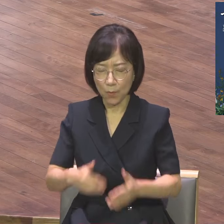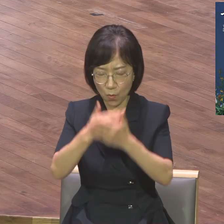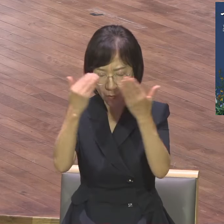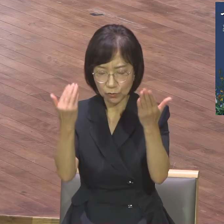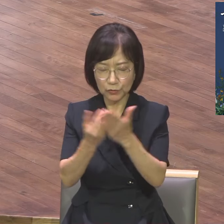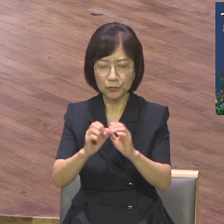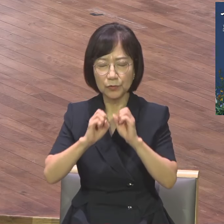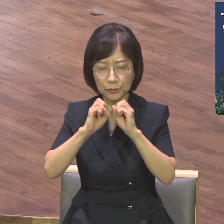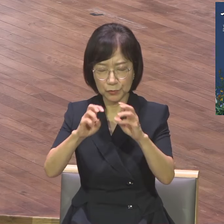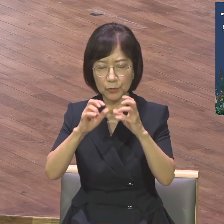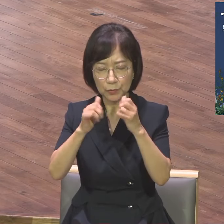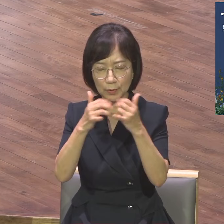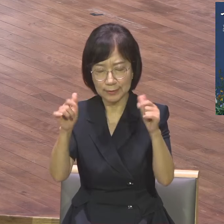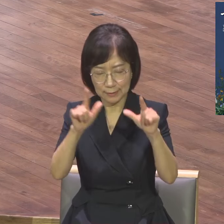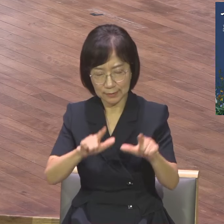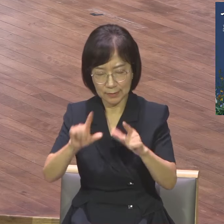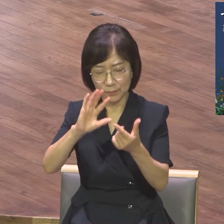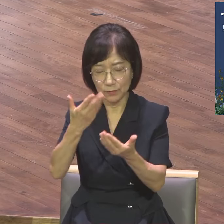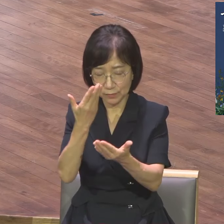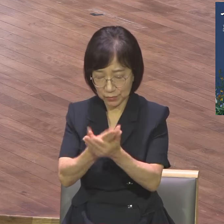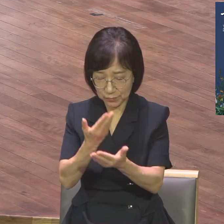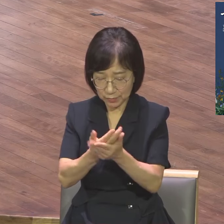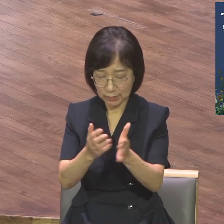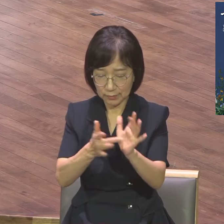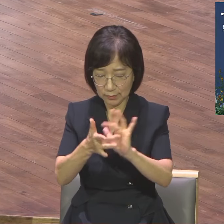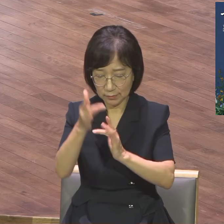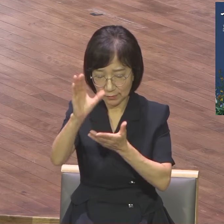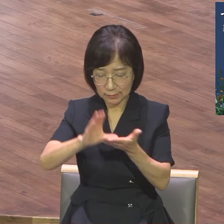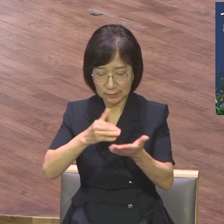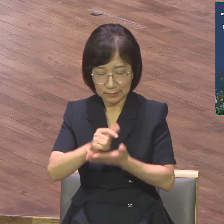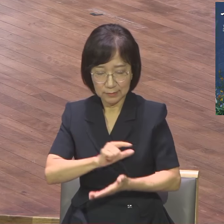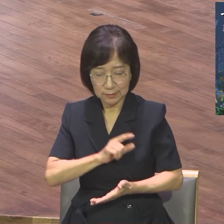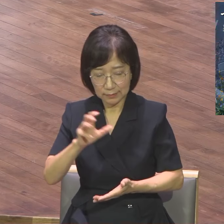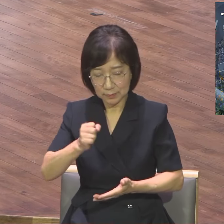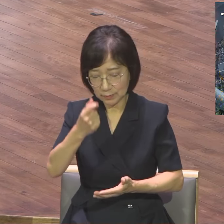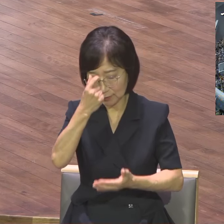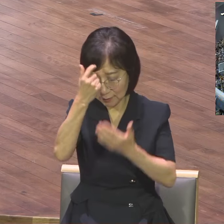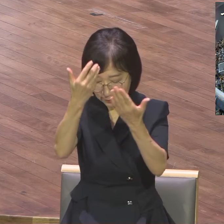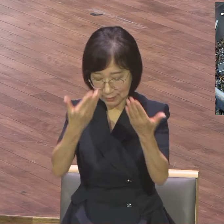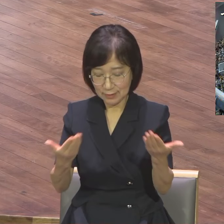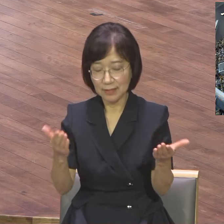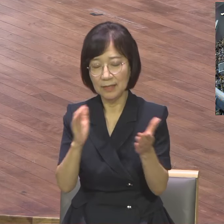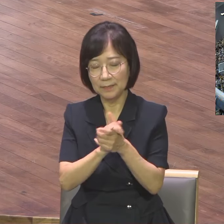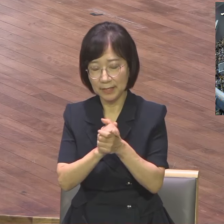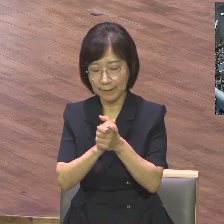하여 주옵소서. 예수의 이름 받들어 기도합니다. 아멘.